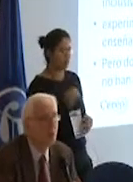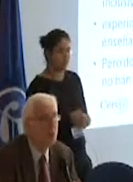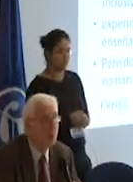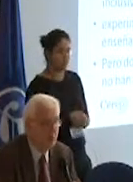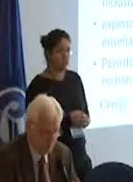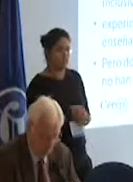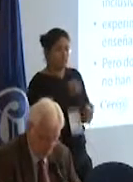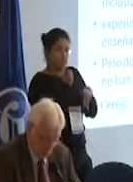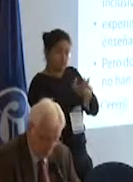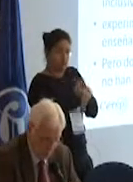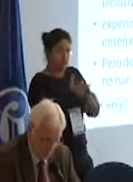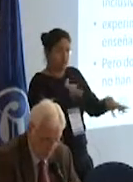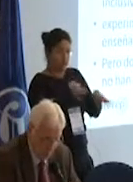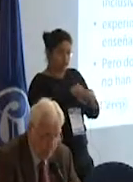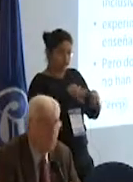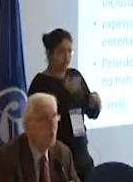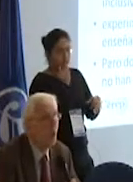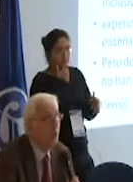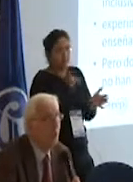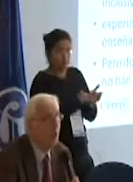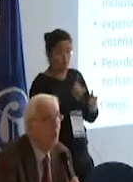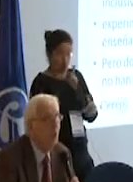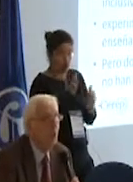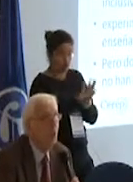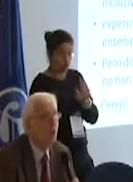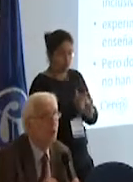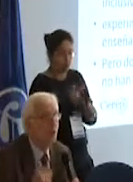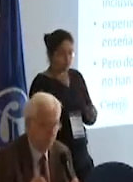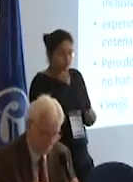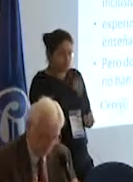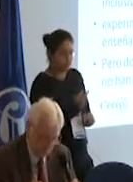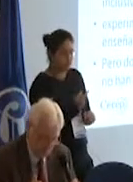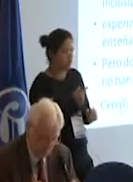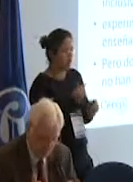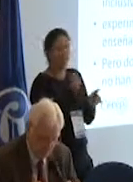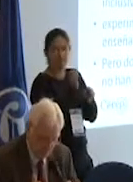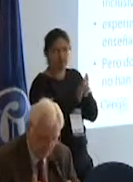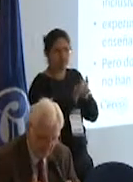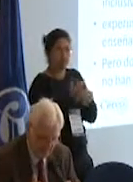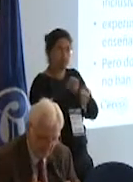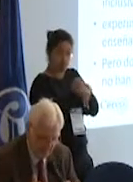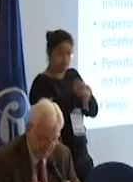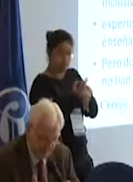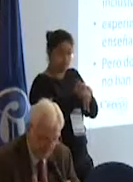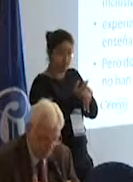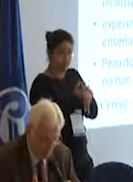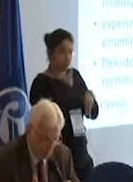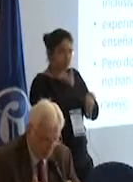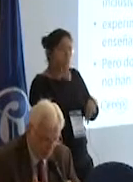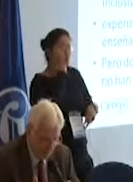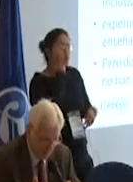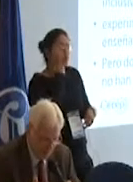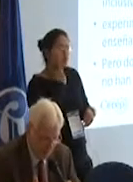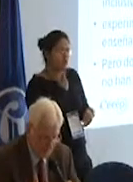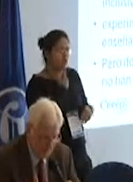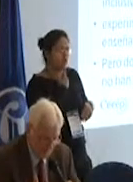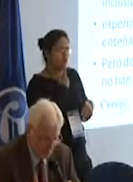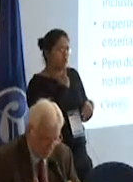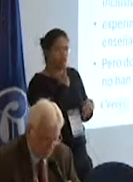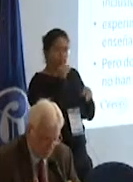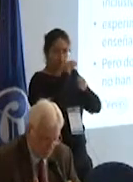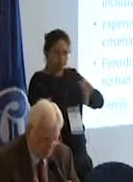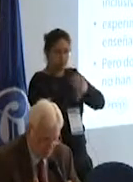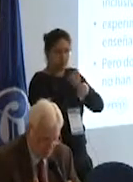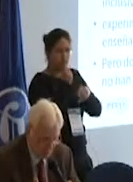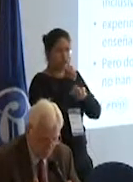una docente explica, para darles un ejemplo concreto, una docente explica que tuvieron un día de formación el año anterior, en